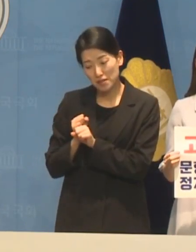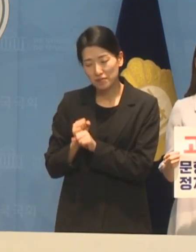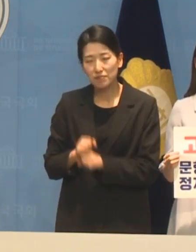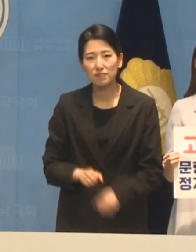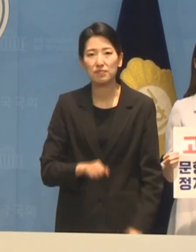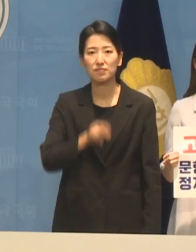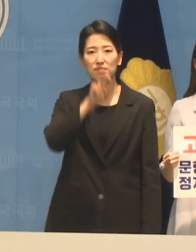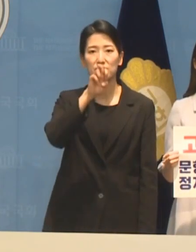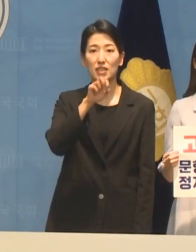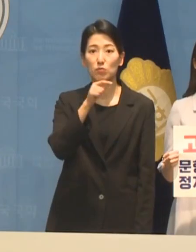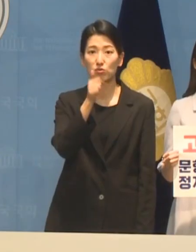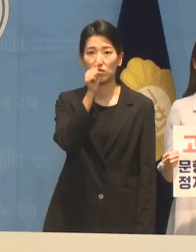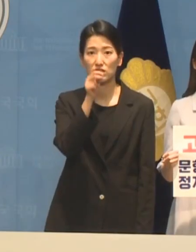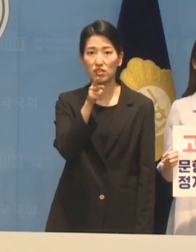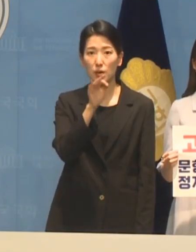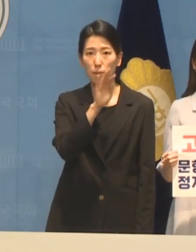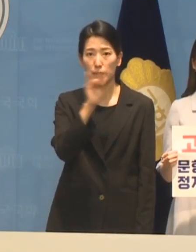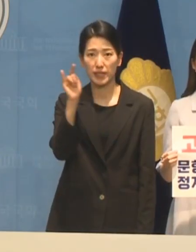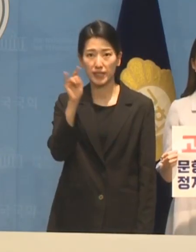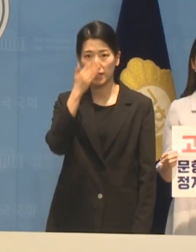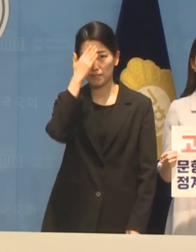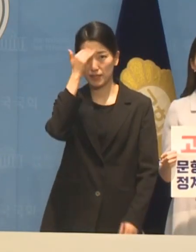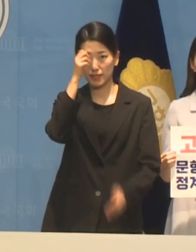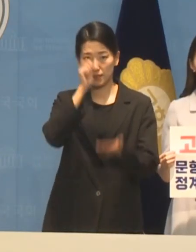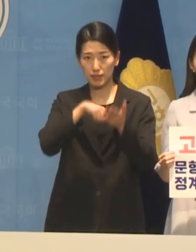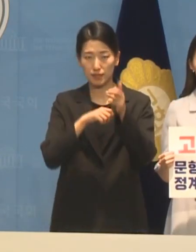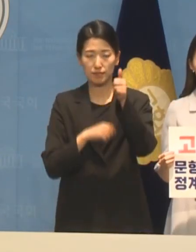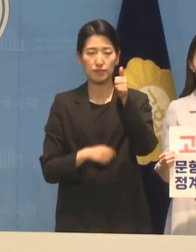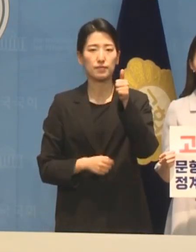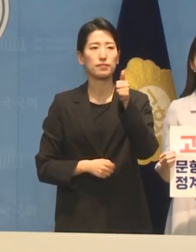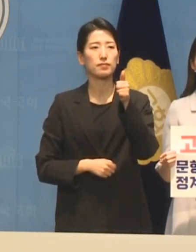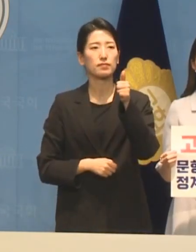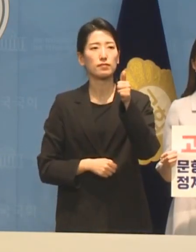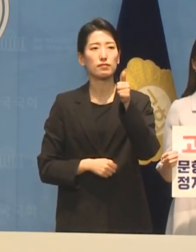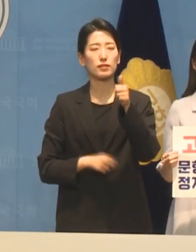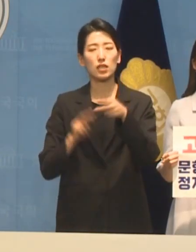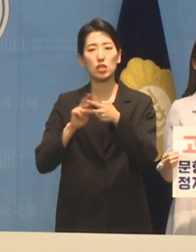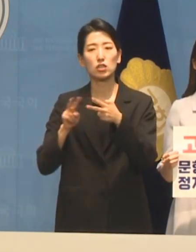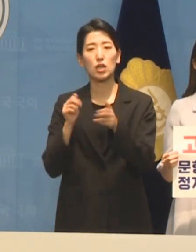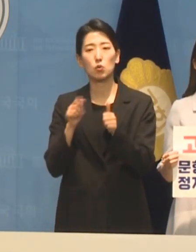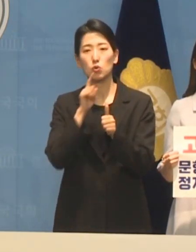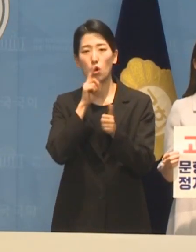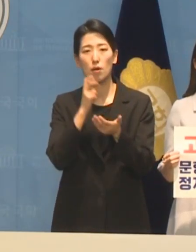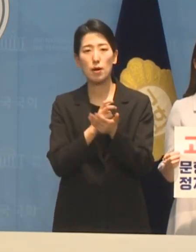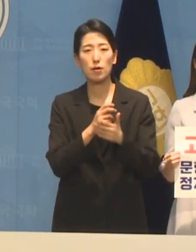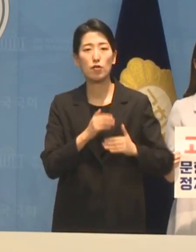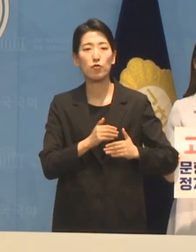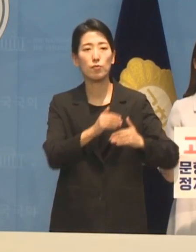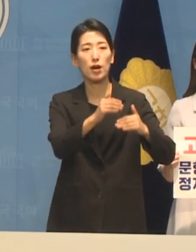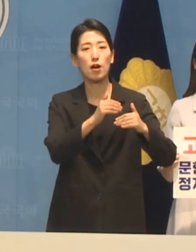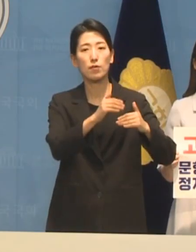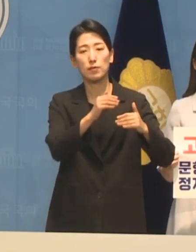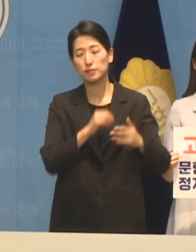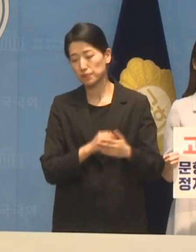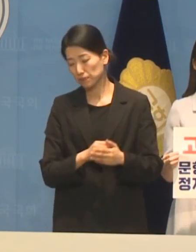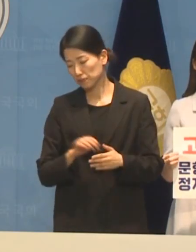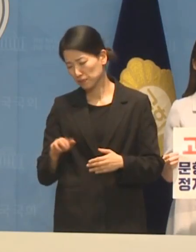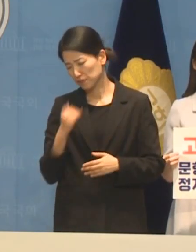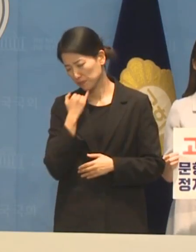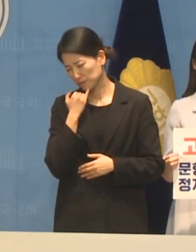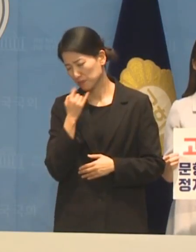지적한 헌법, 재판소법 및 형사소송법을 위반한 심판 진행 및 증거를 채택하는 결정을